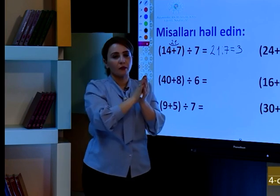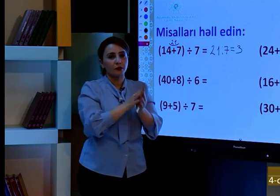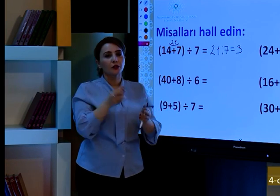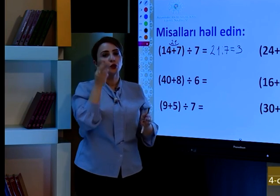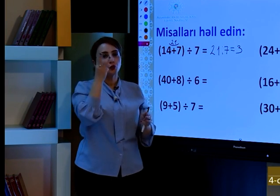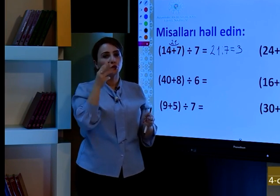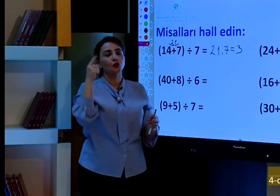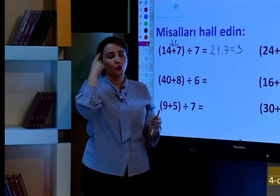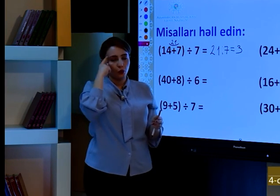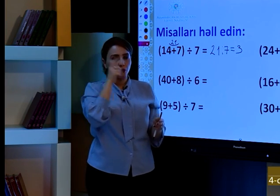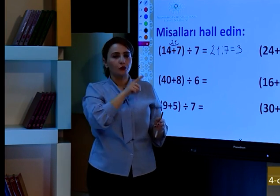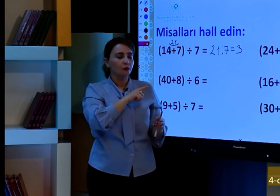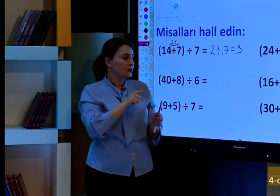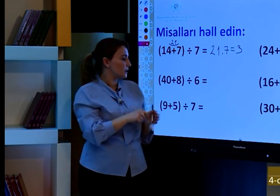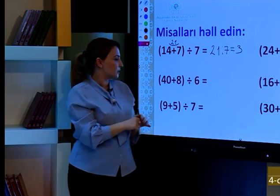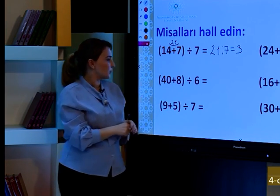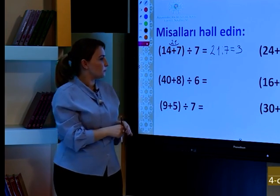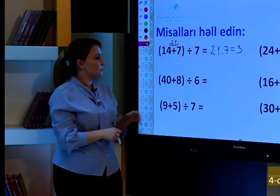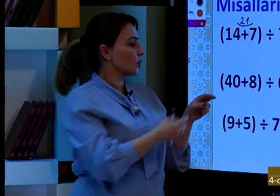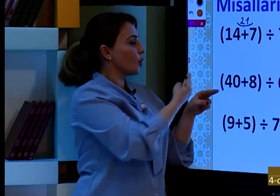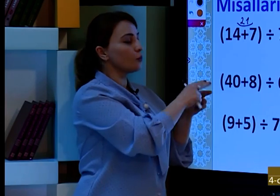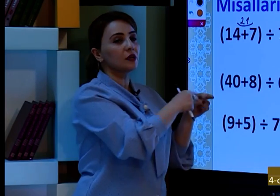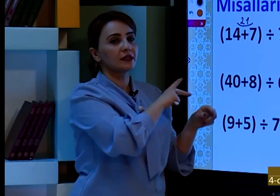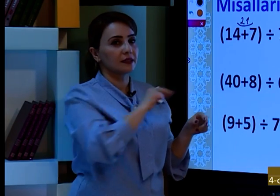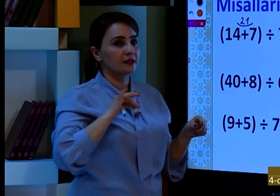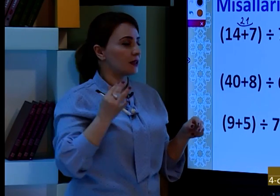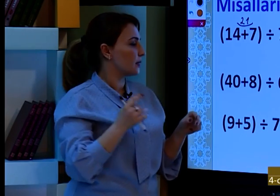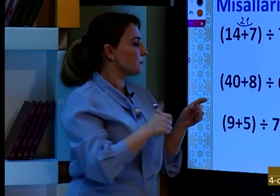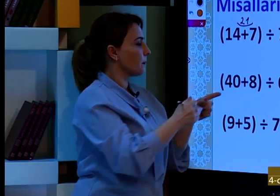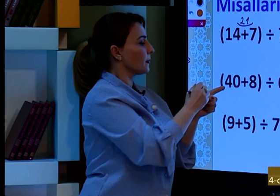Cavabın 3 olduğunu bilirik. Burada isə